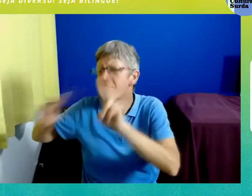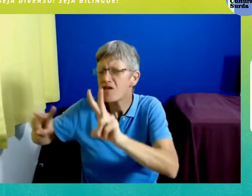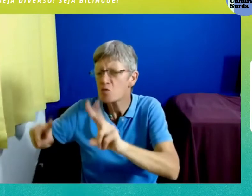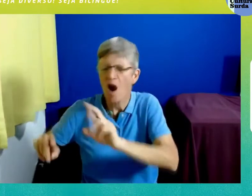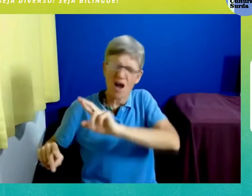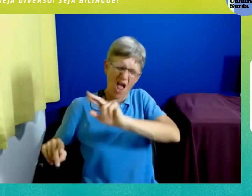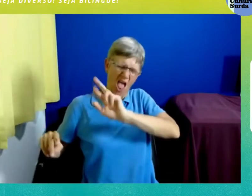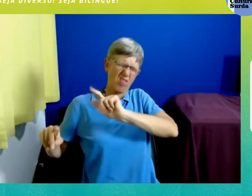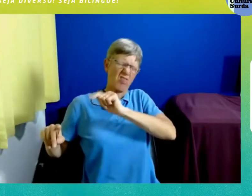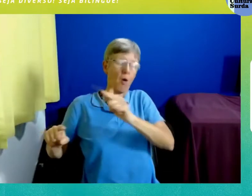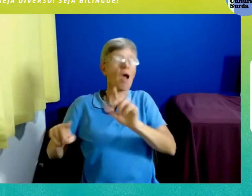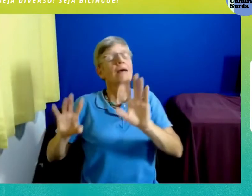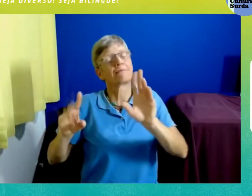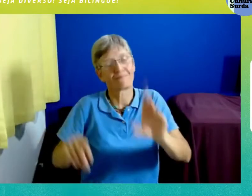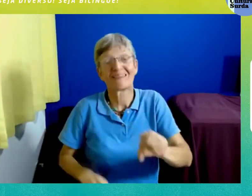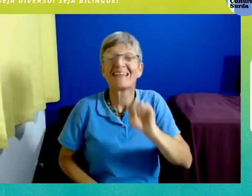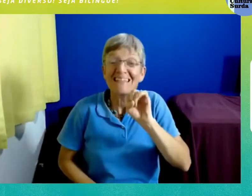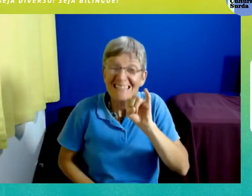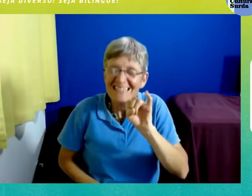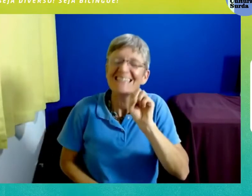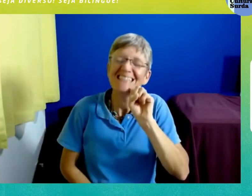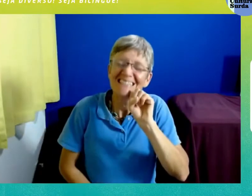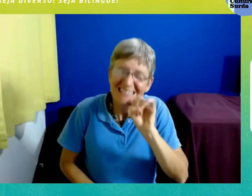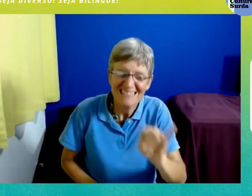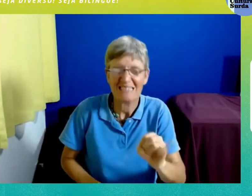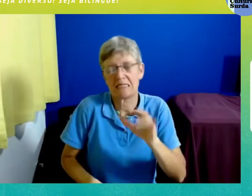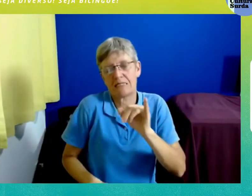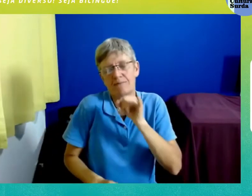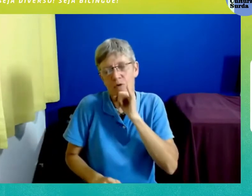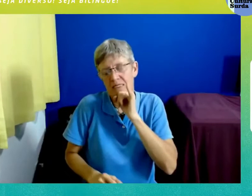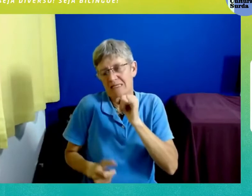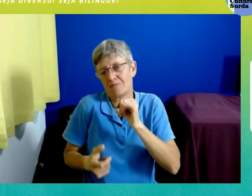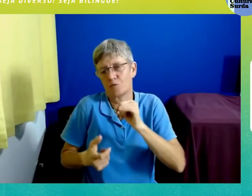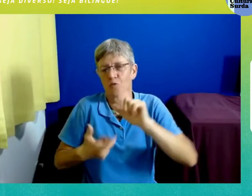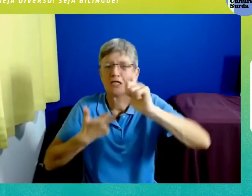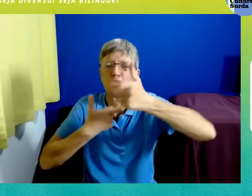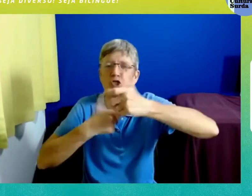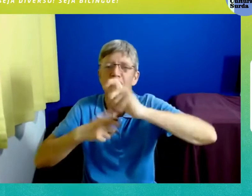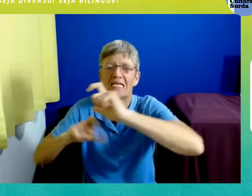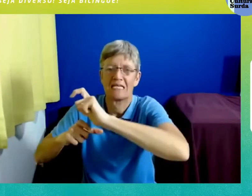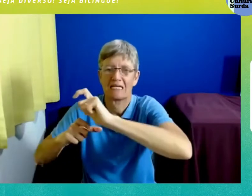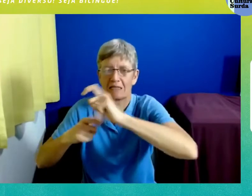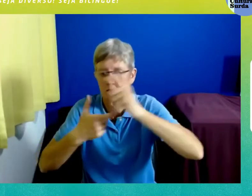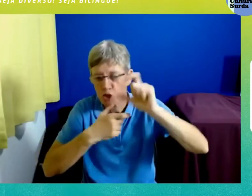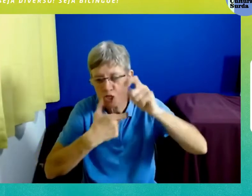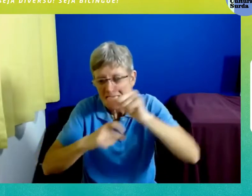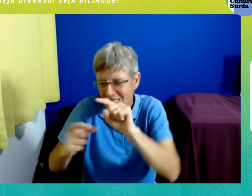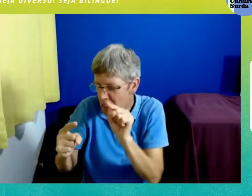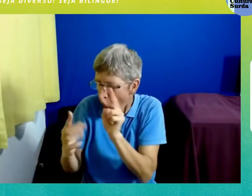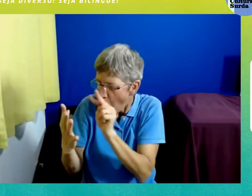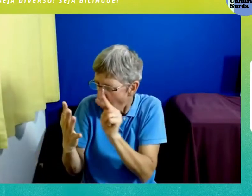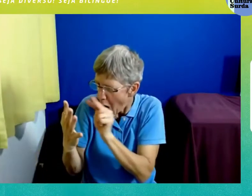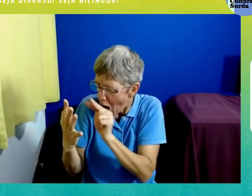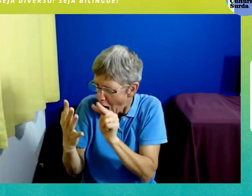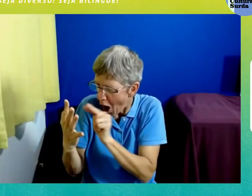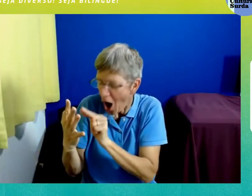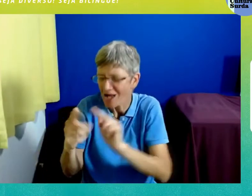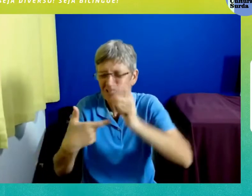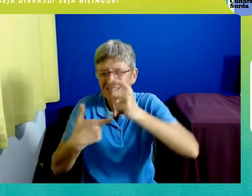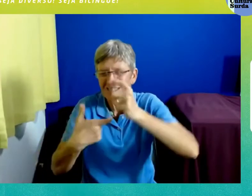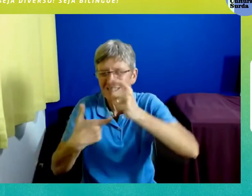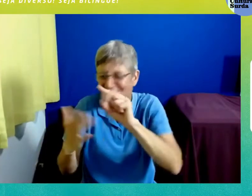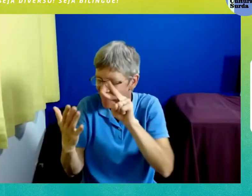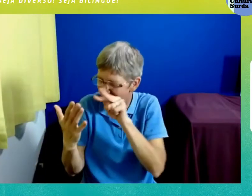Então, não há necessidade de separar o visual. Sim, claro. Por exemplo, às vezes,